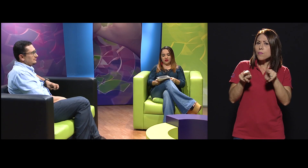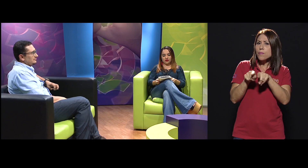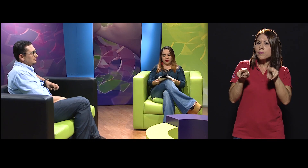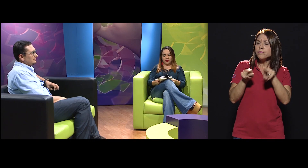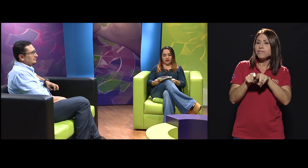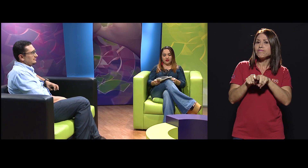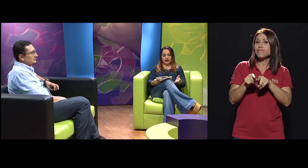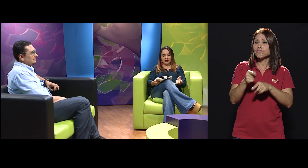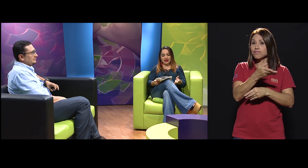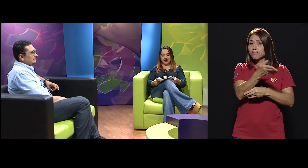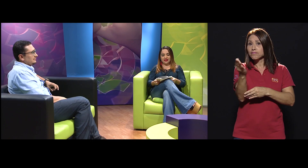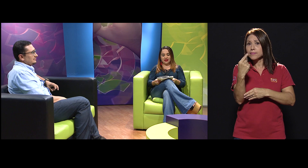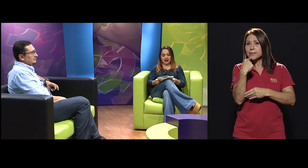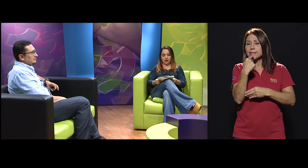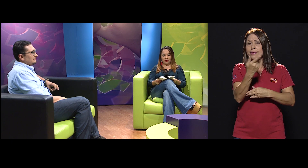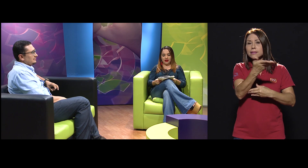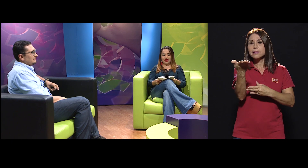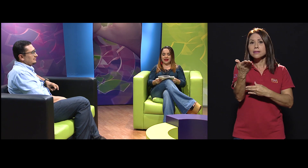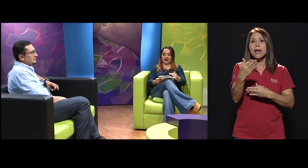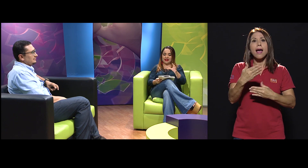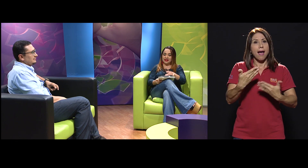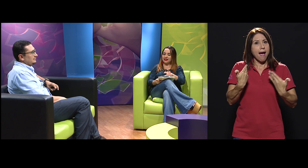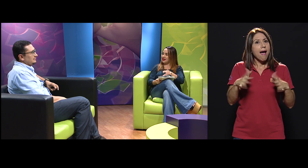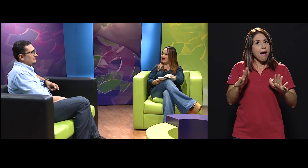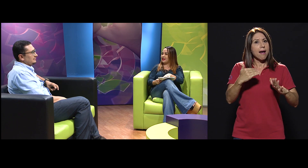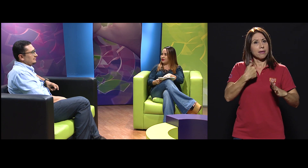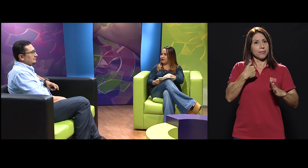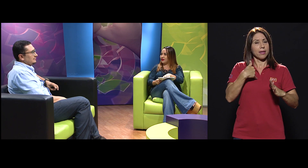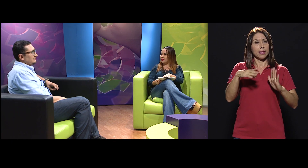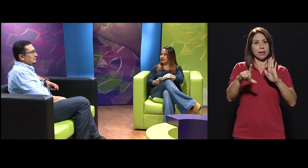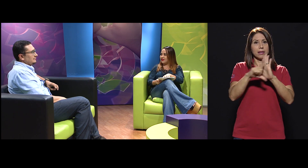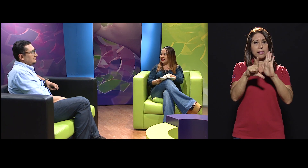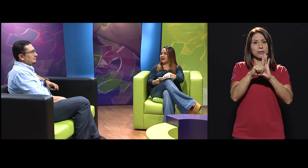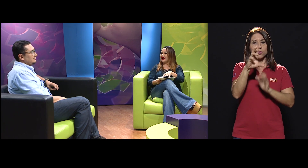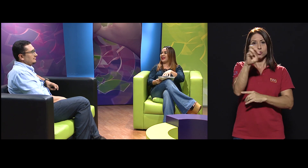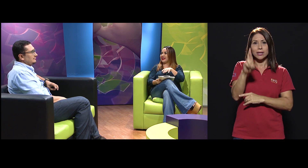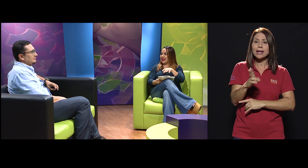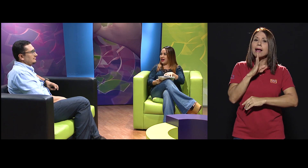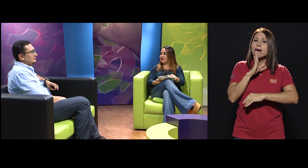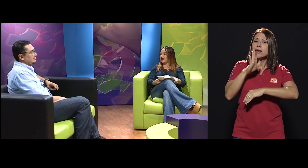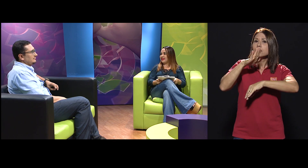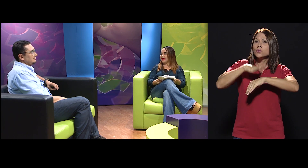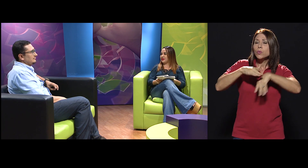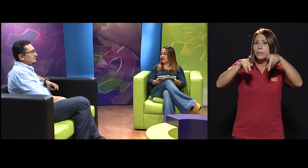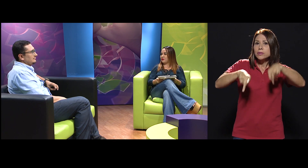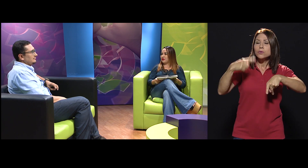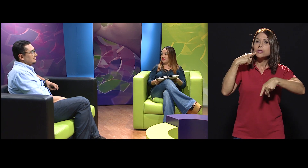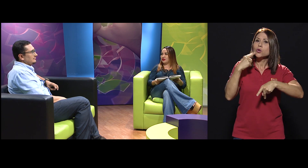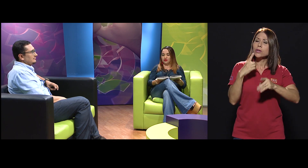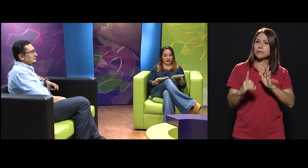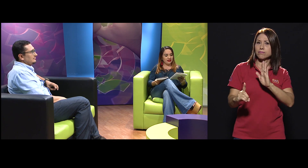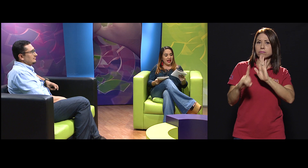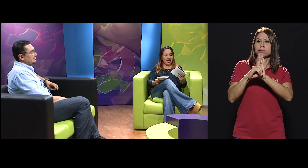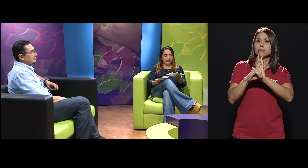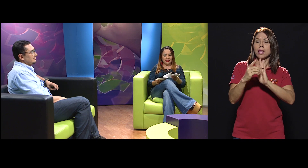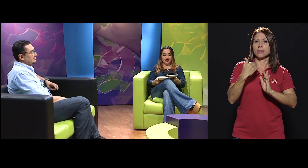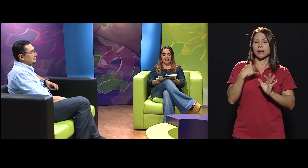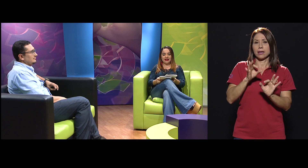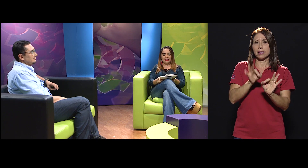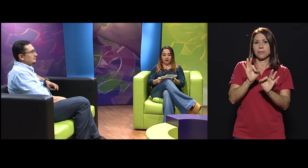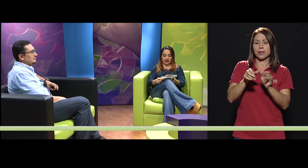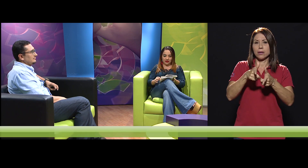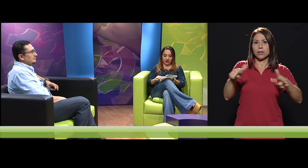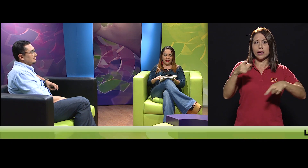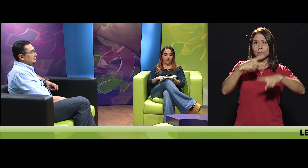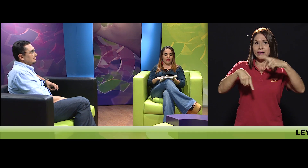importante, Carlos, también mencionarle a la gente que existe legislación en Costa Rica que habla del derecho de las personas sordas a